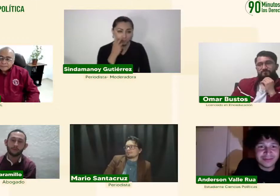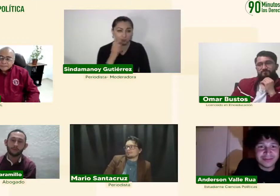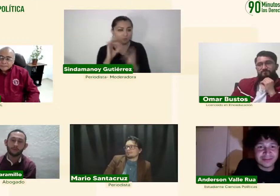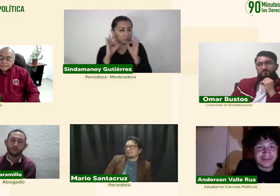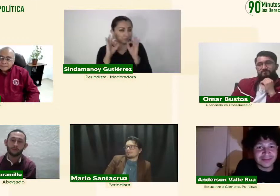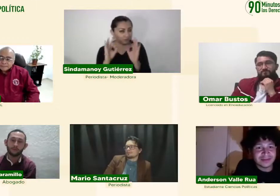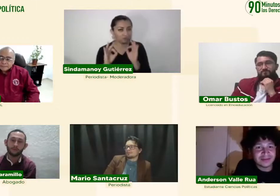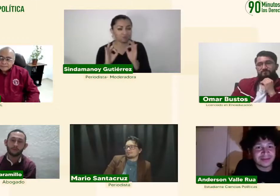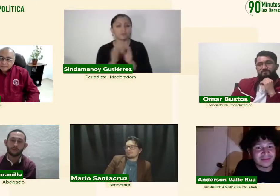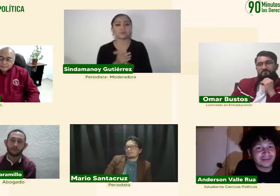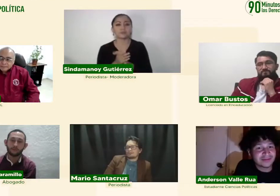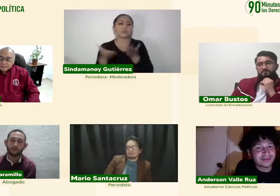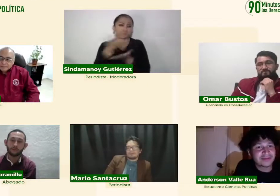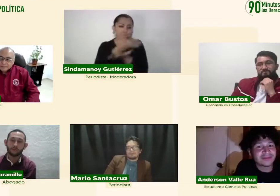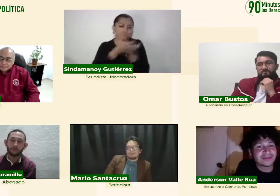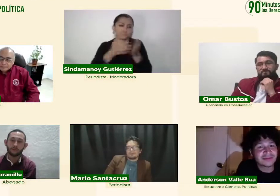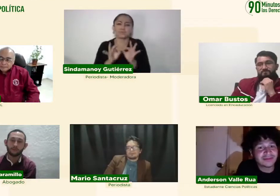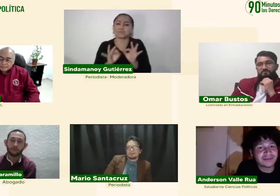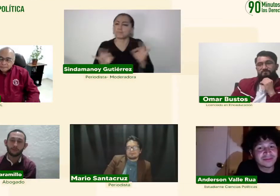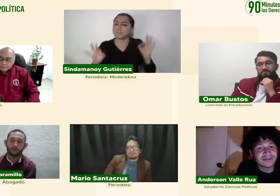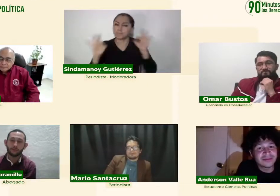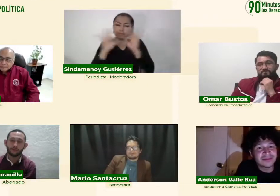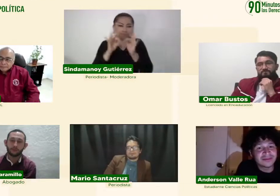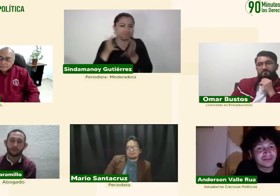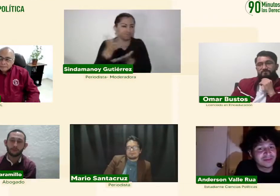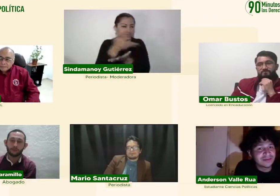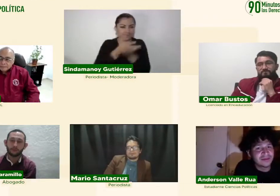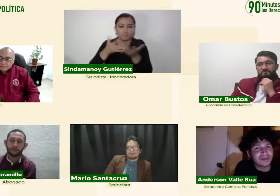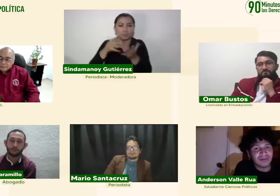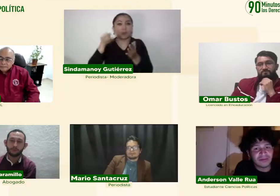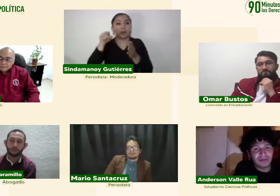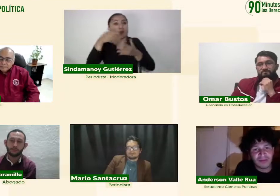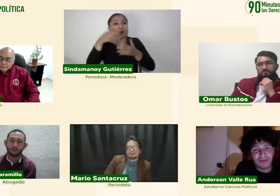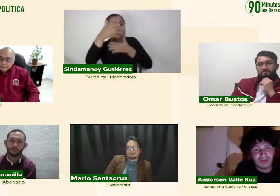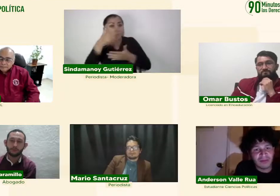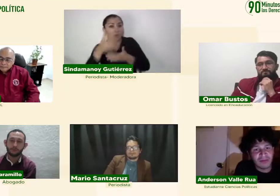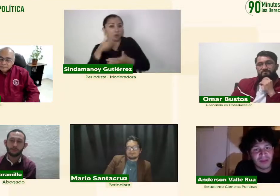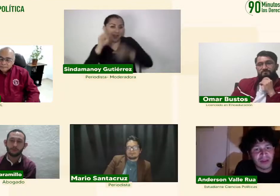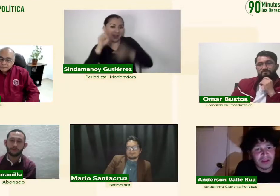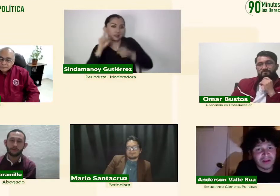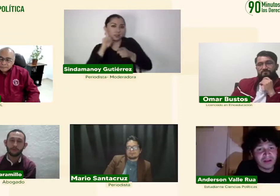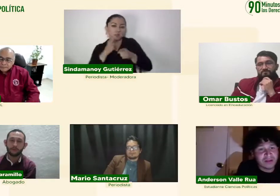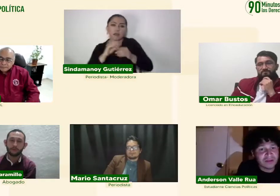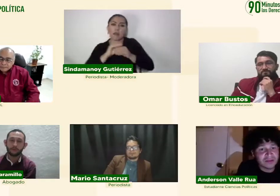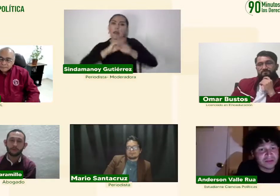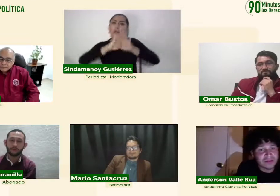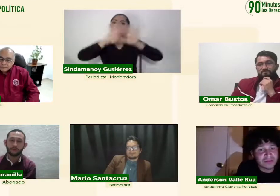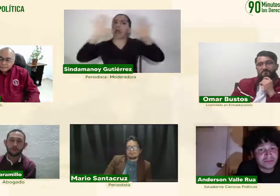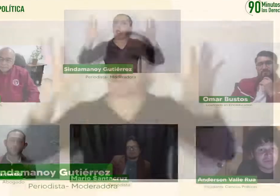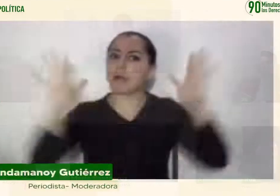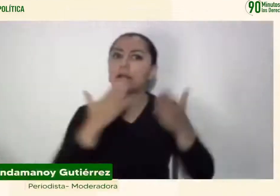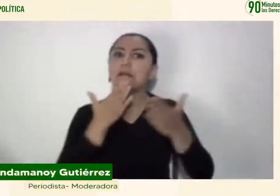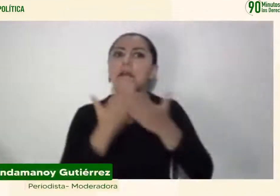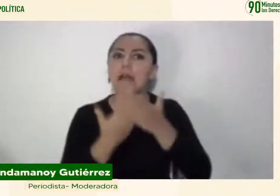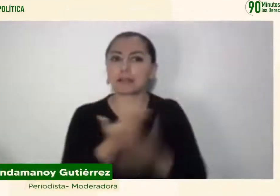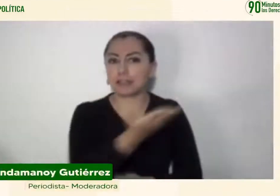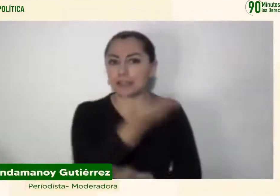muchas gracias a anderson gracias por compartir en este espacio gracias a muchos de